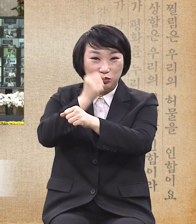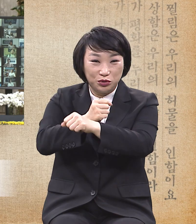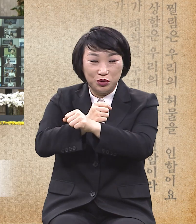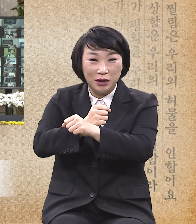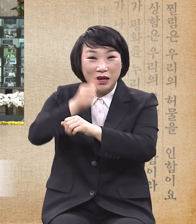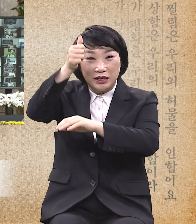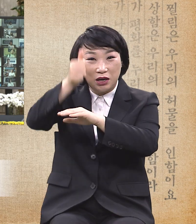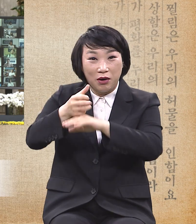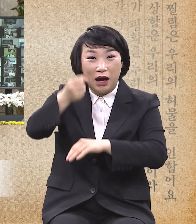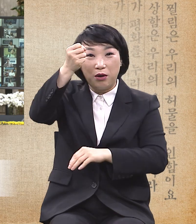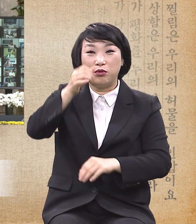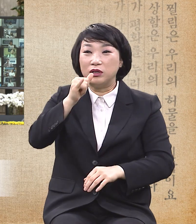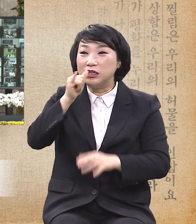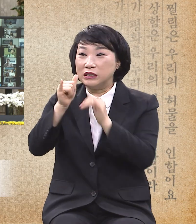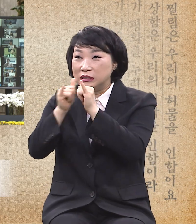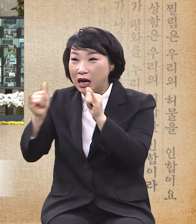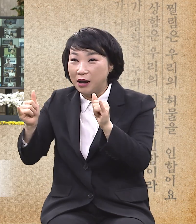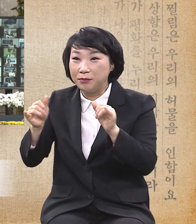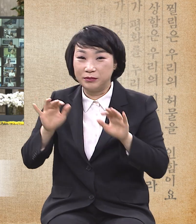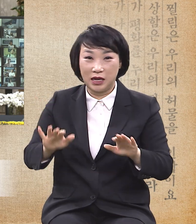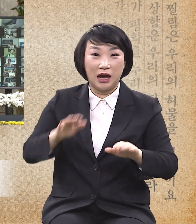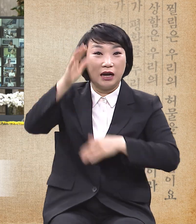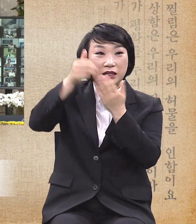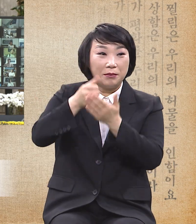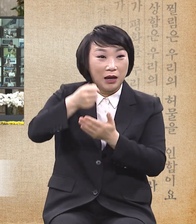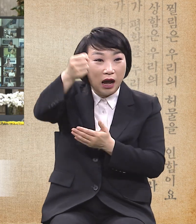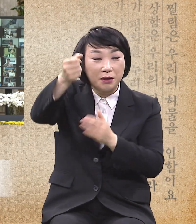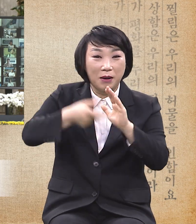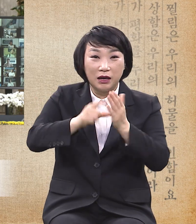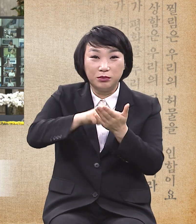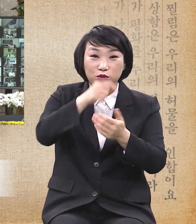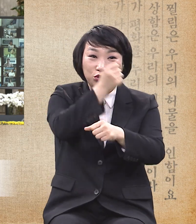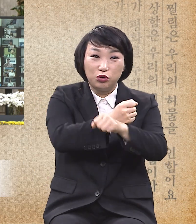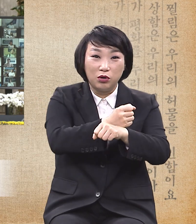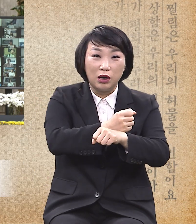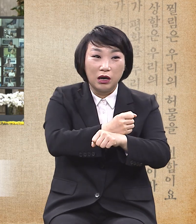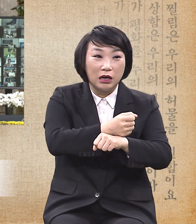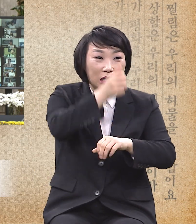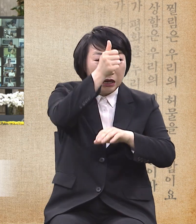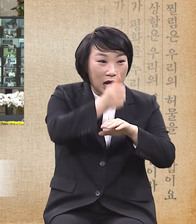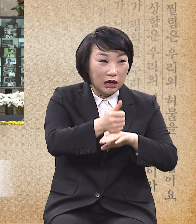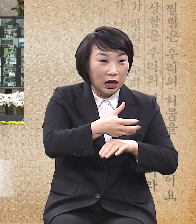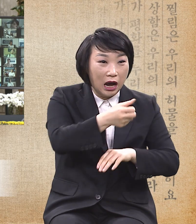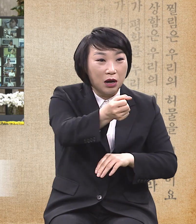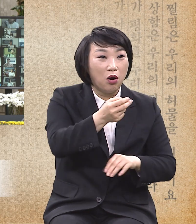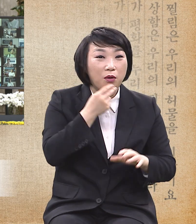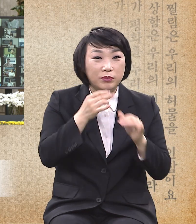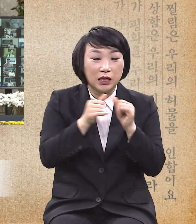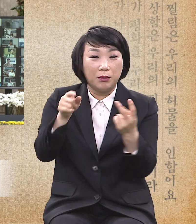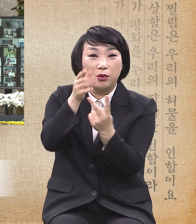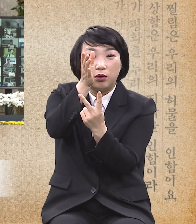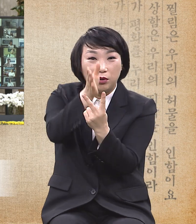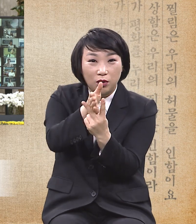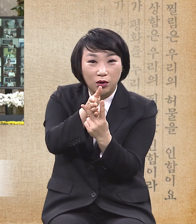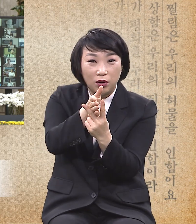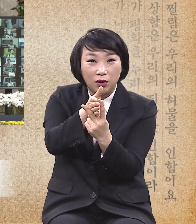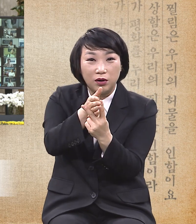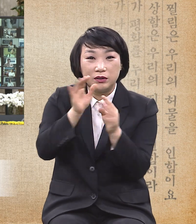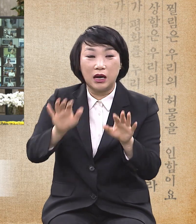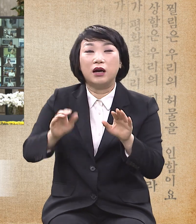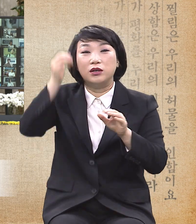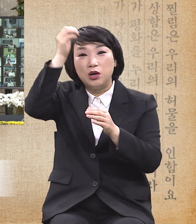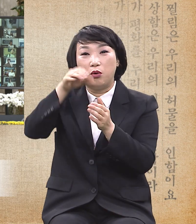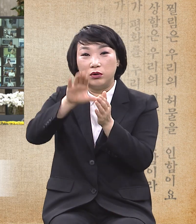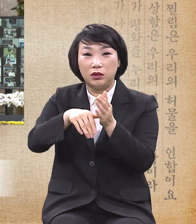수고의 작품이 있는 자와 하나님께서 받을 만한 수고의 작품이 없는 자는 영혼의